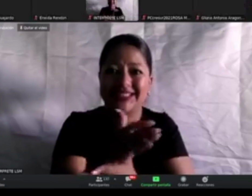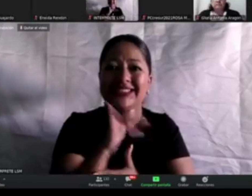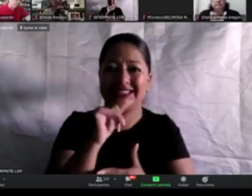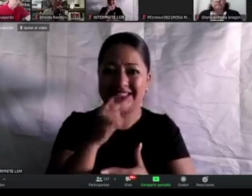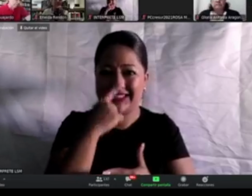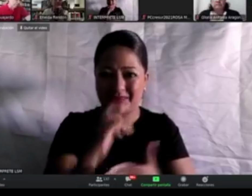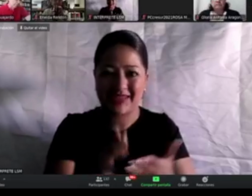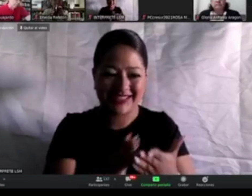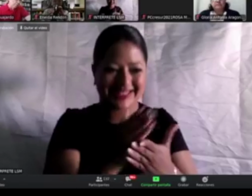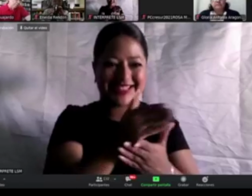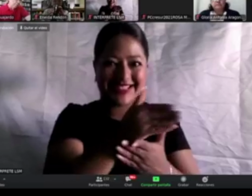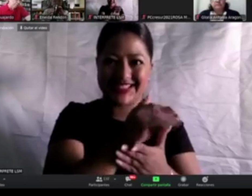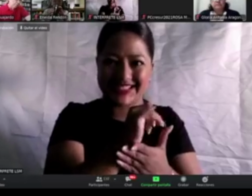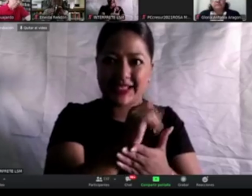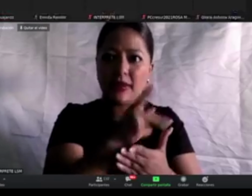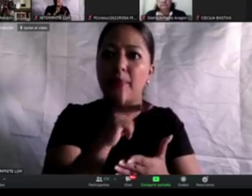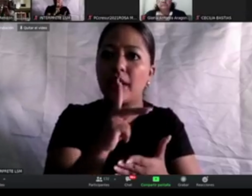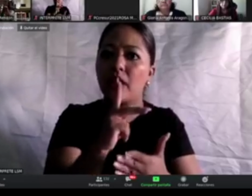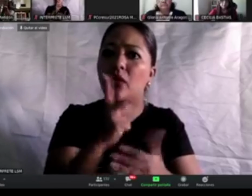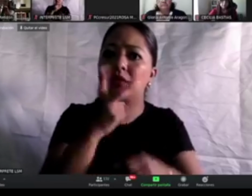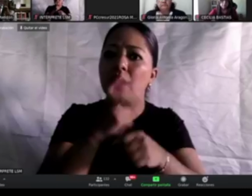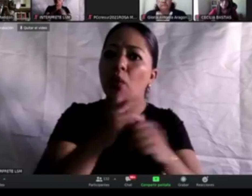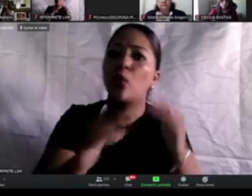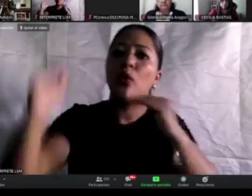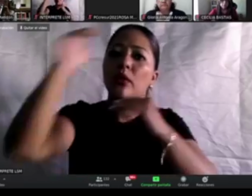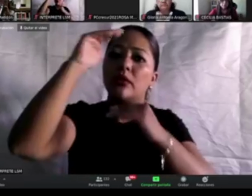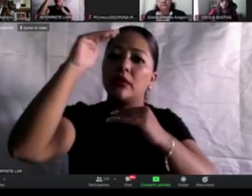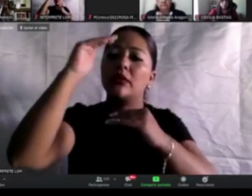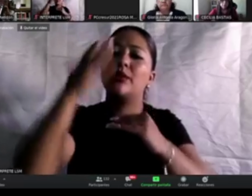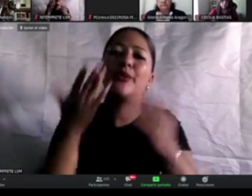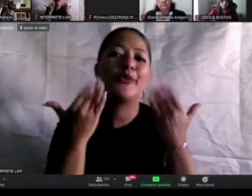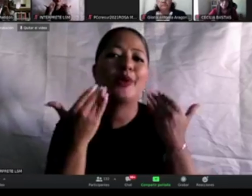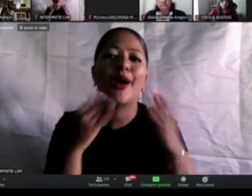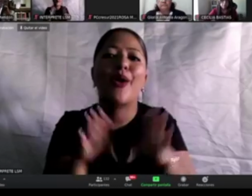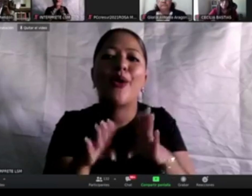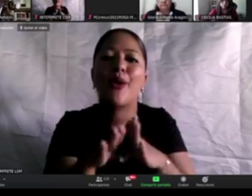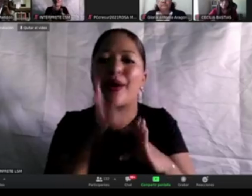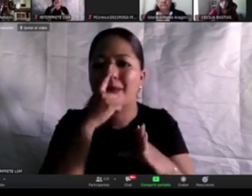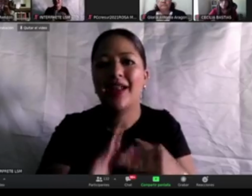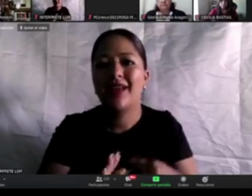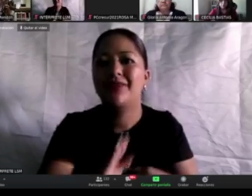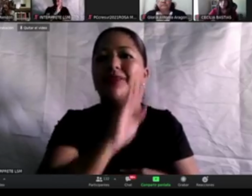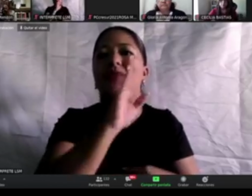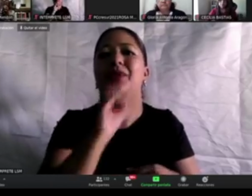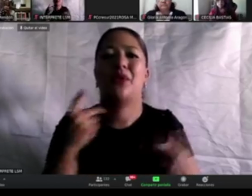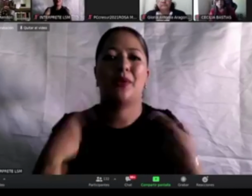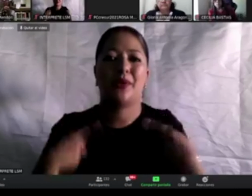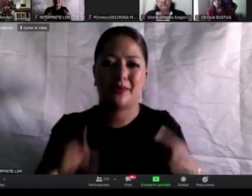la cerrada pero al segundo piso no hay para poder subir las personas